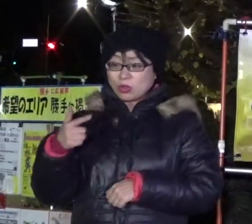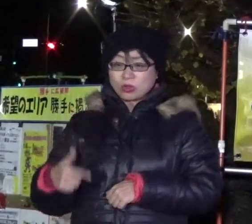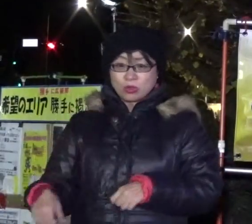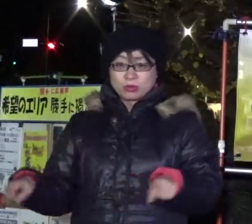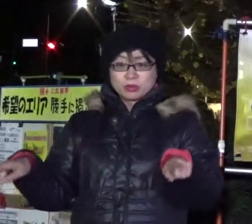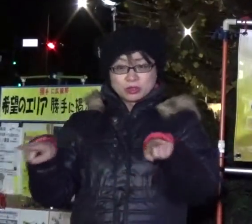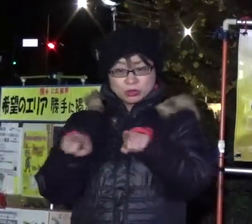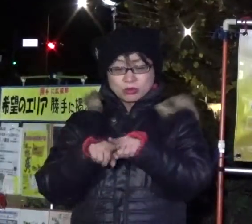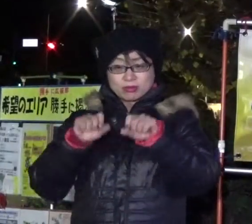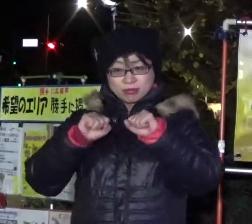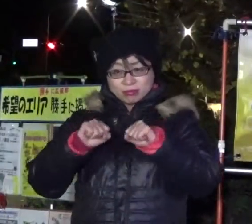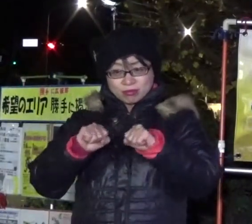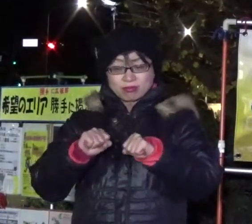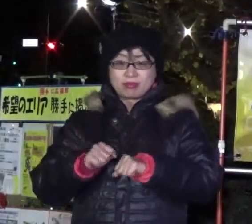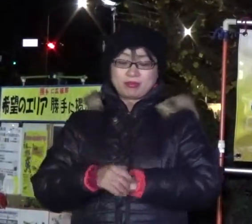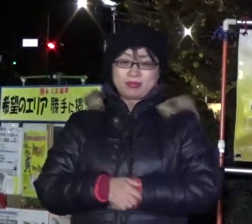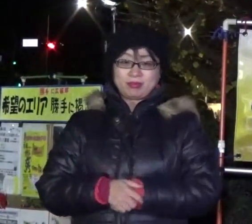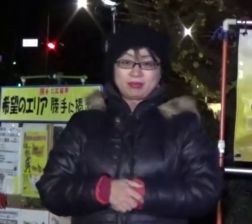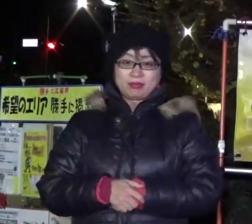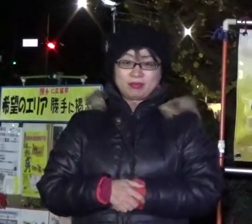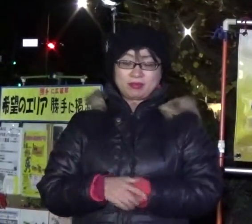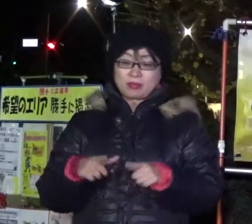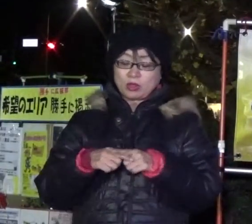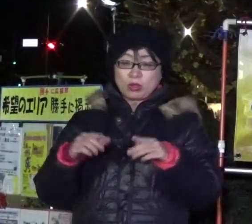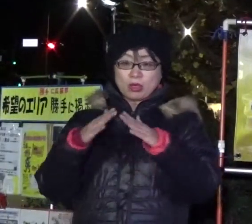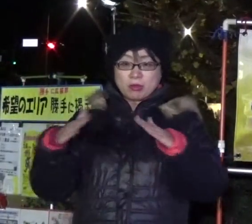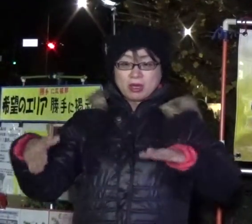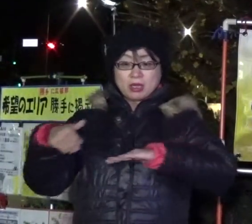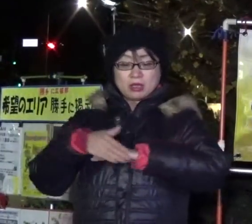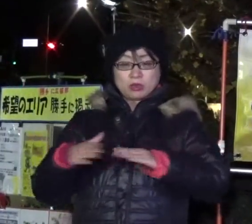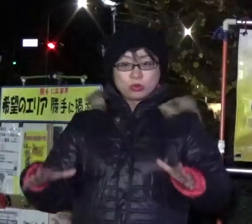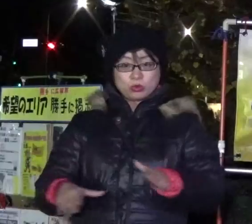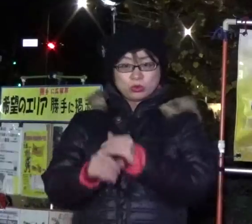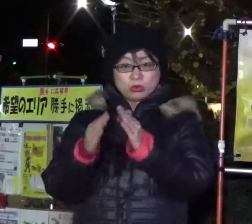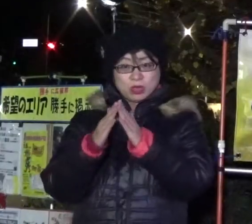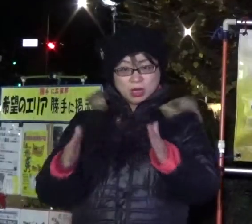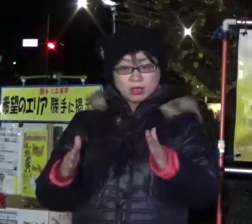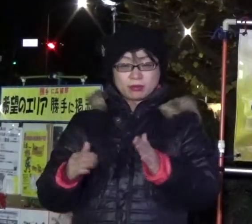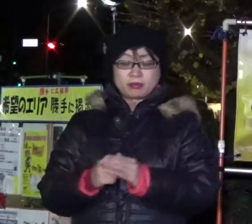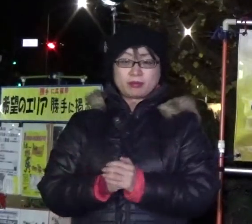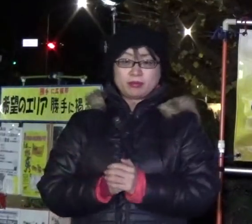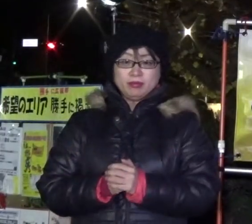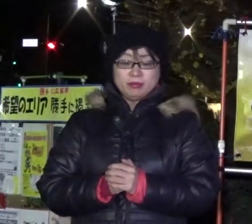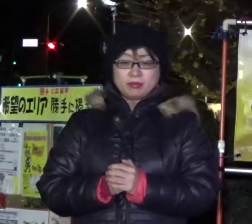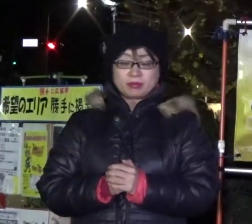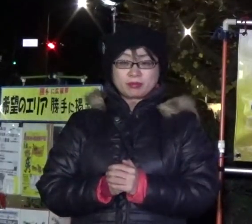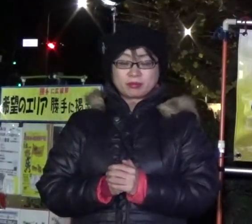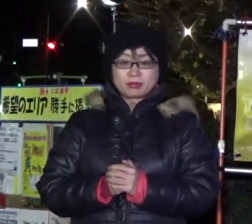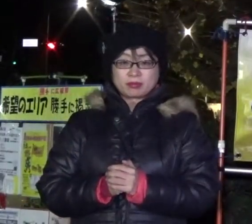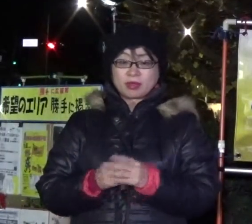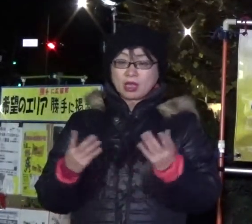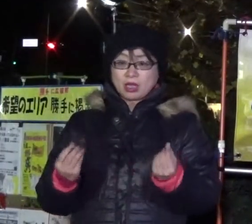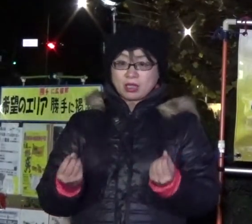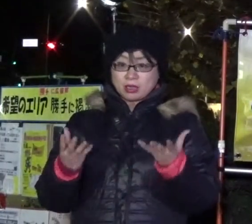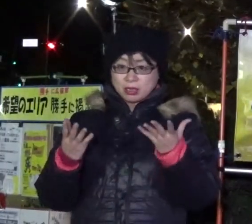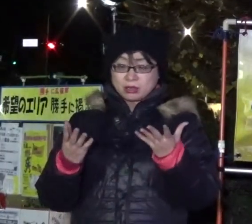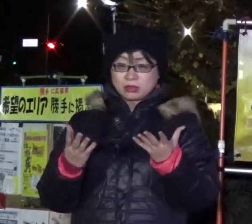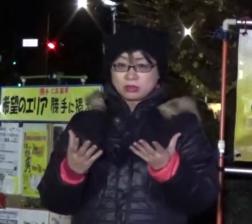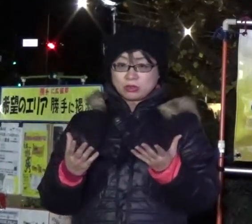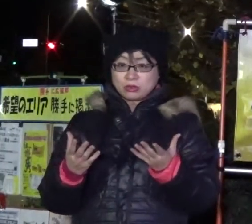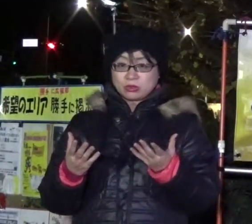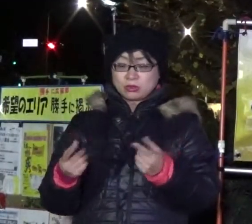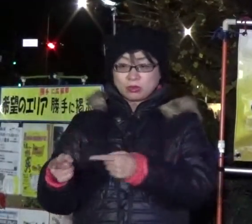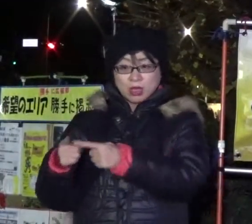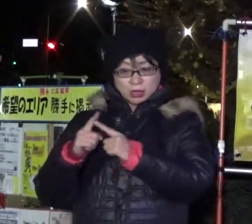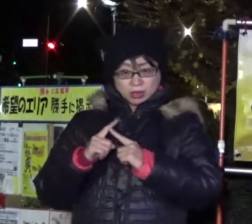と。この前ですね、国会前の集会に出ましたら、どことは言いませんけど、新しくこう共闘に入